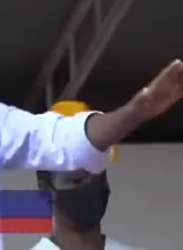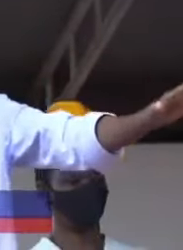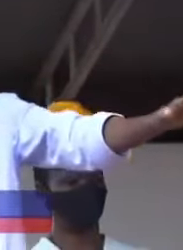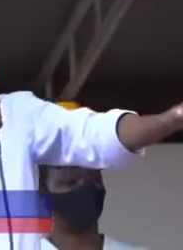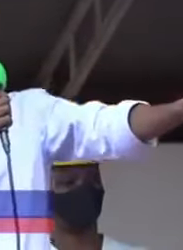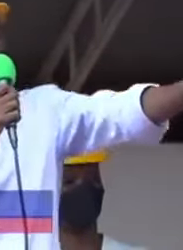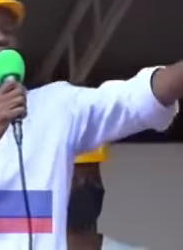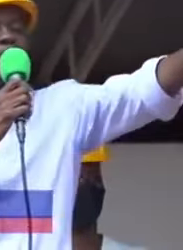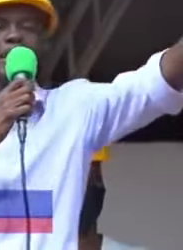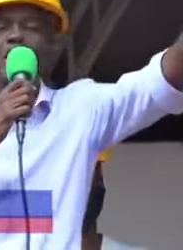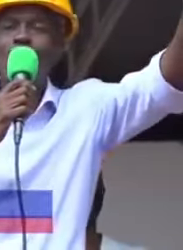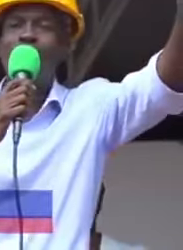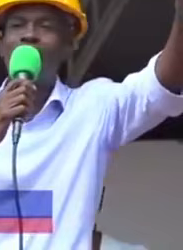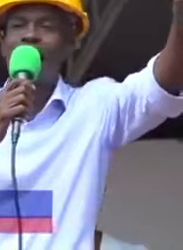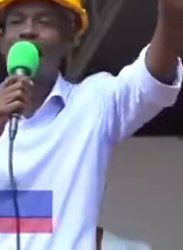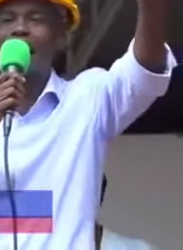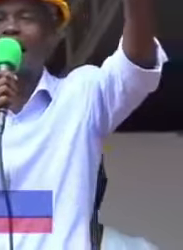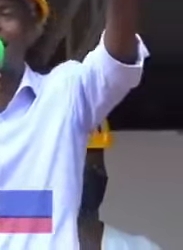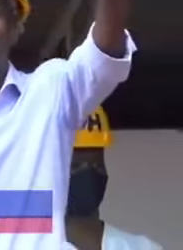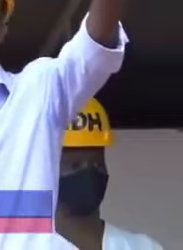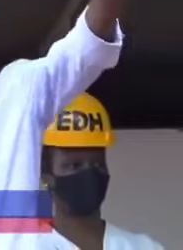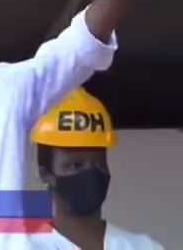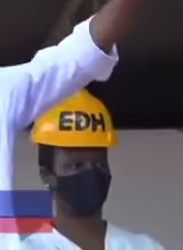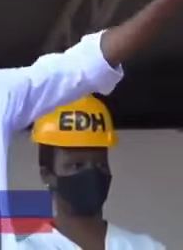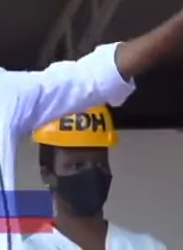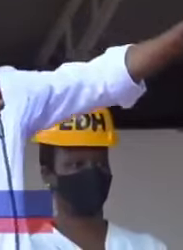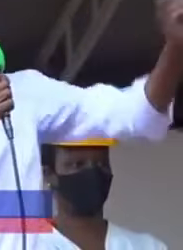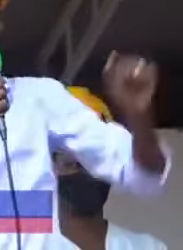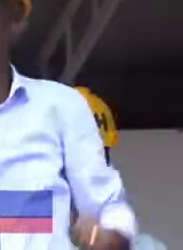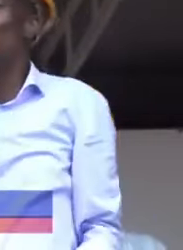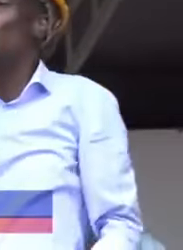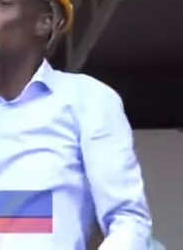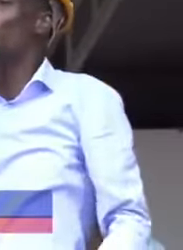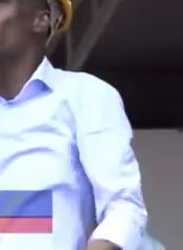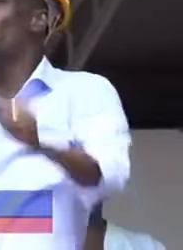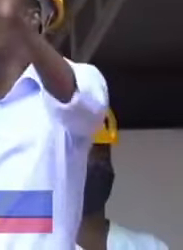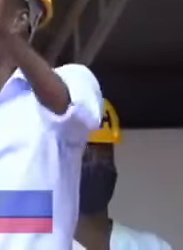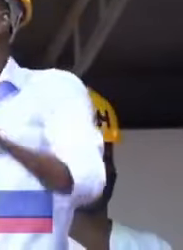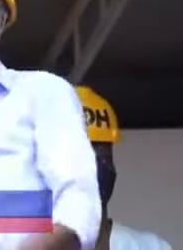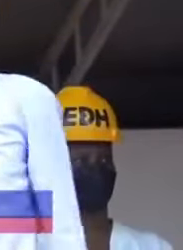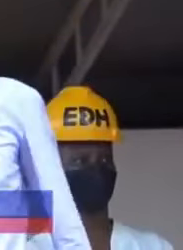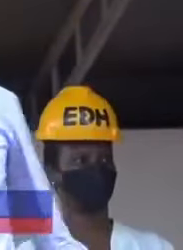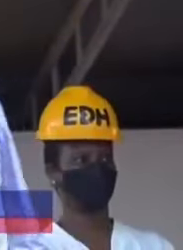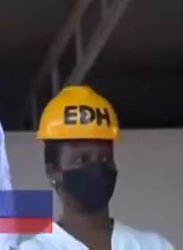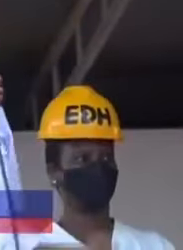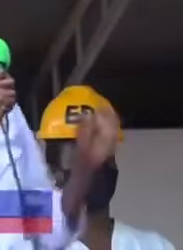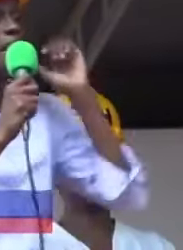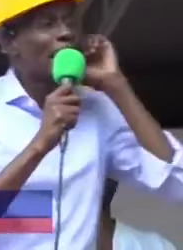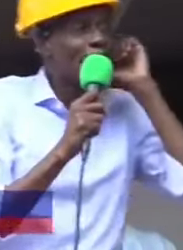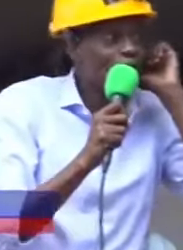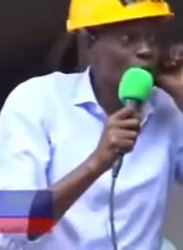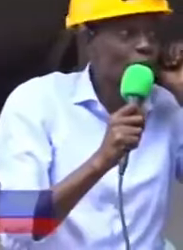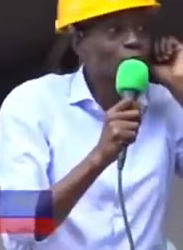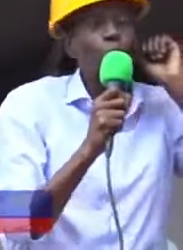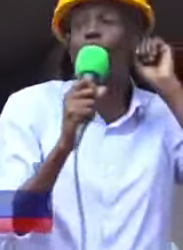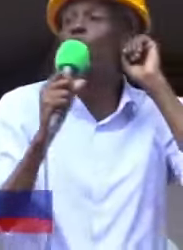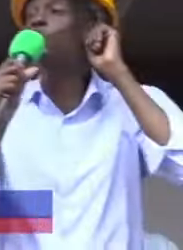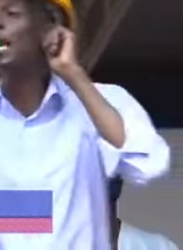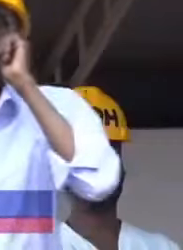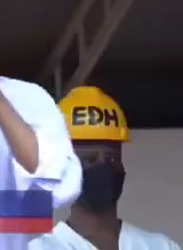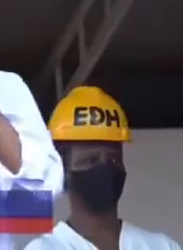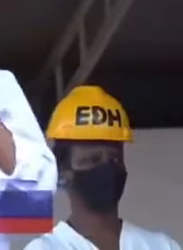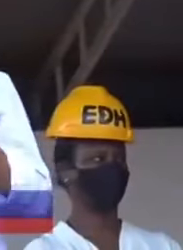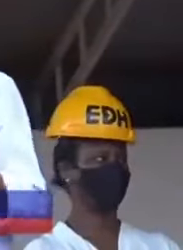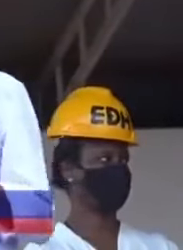paix. L'homme déclaré carnaval 6 décembre 2020. M'attend des radios, m'attend un